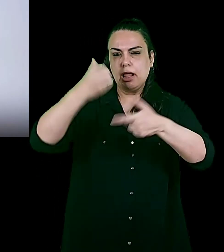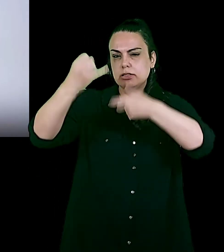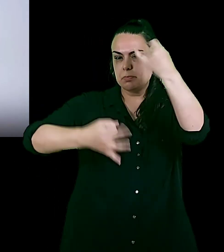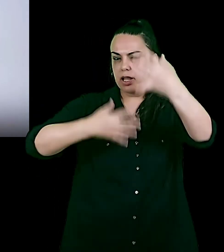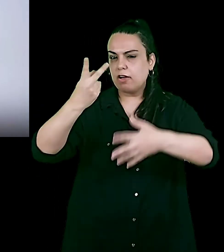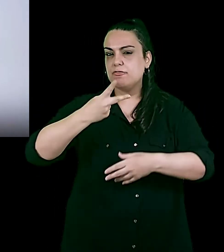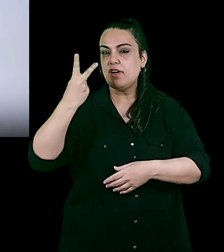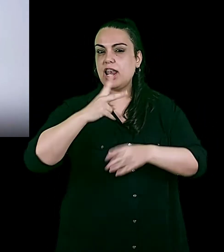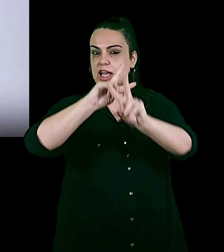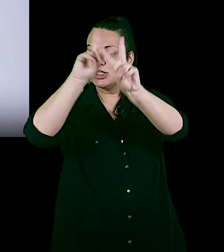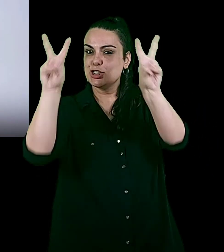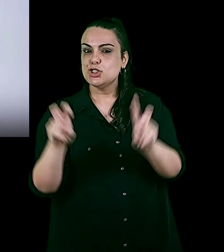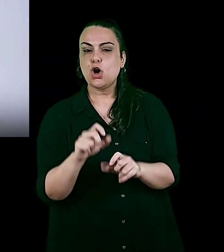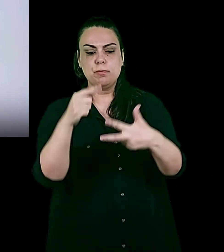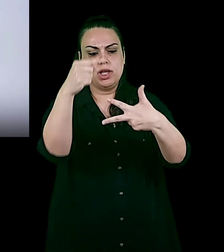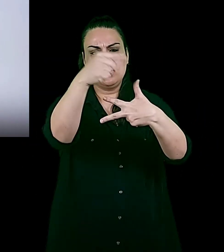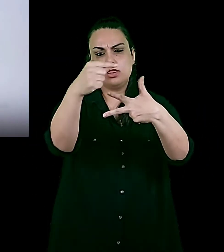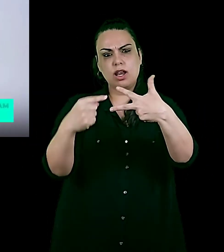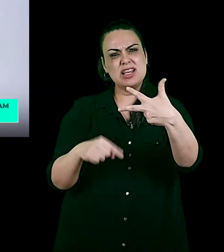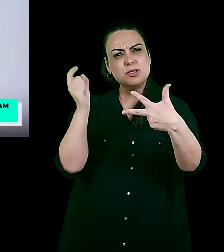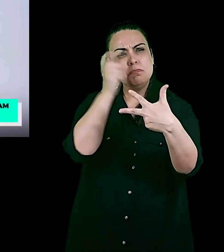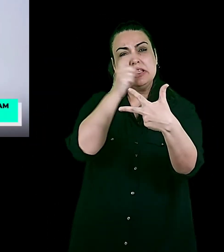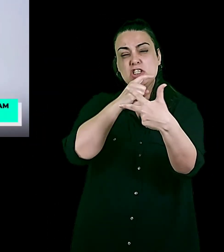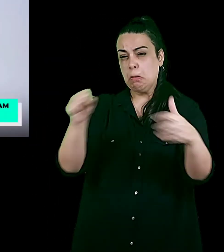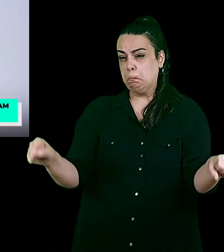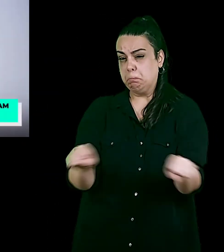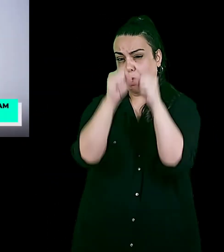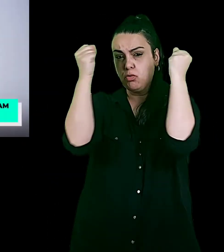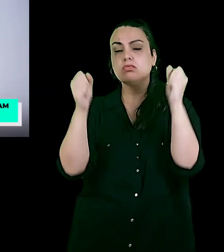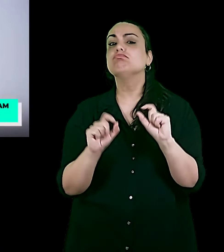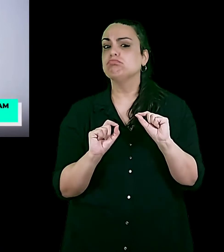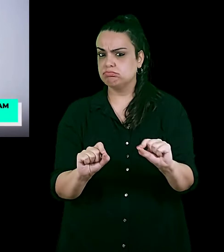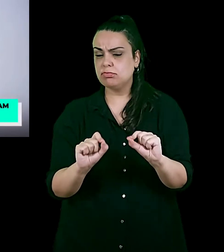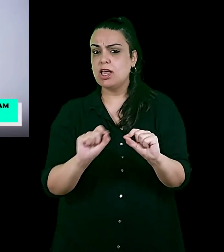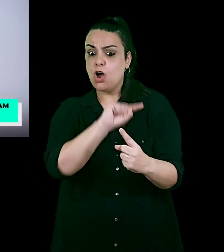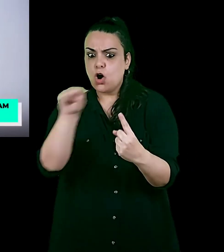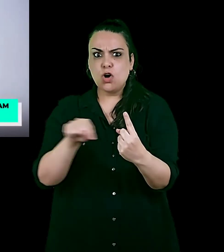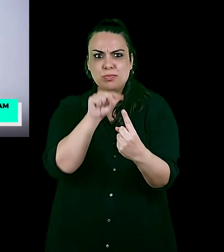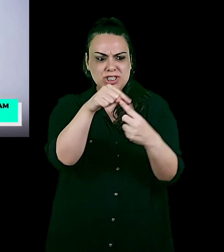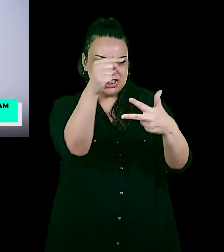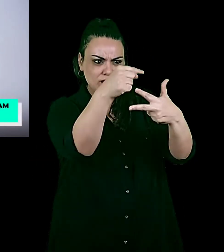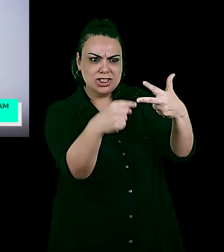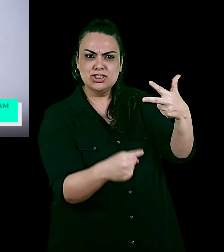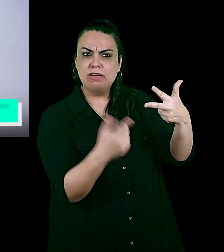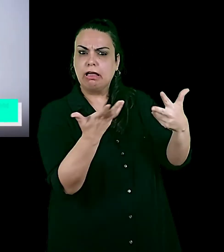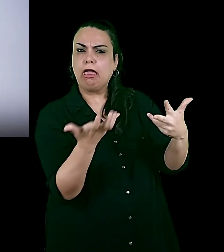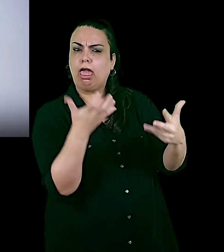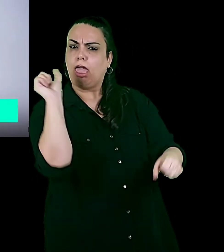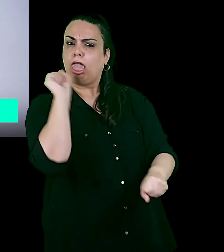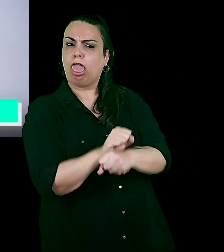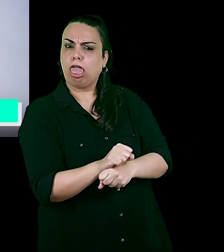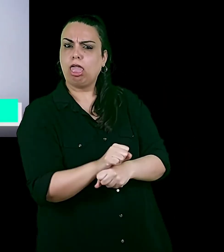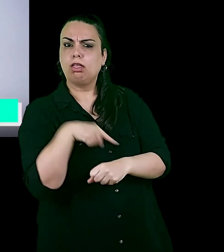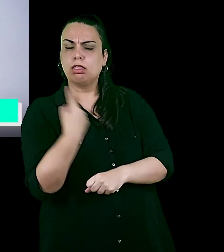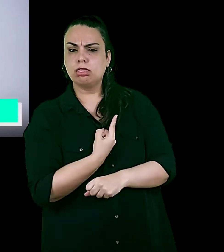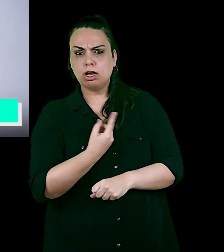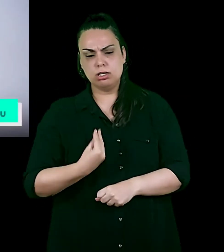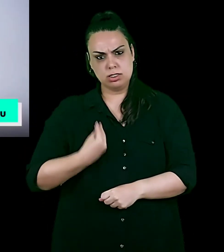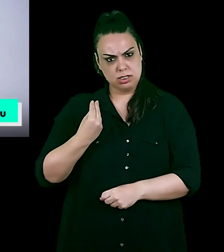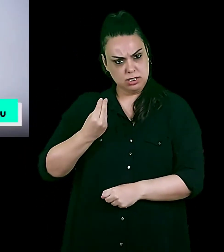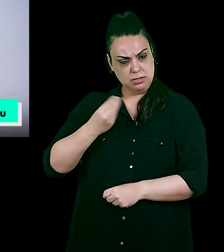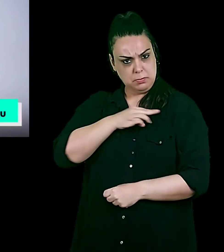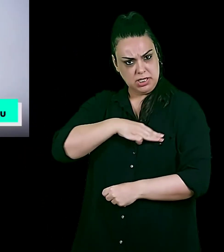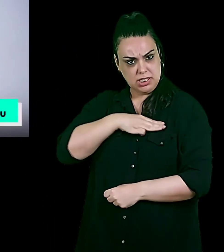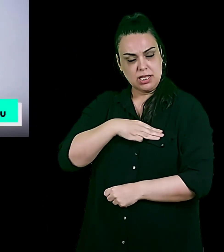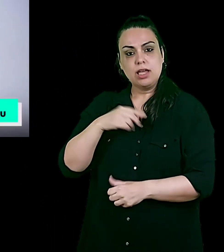trabalhar em cima da destruição de 3 mentiras que visam paralisar o nosso chamado, né? Não posso,